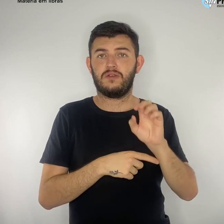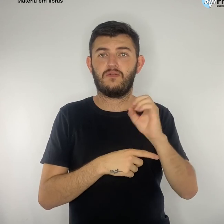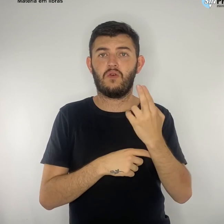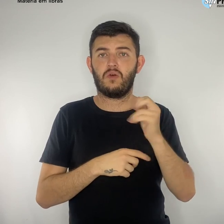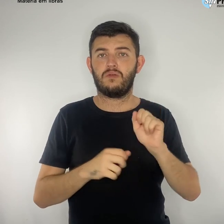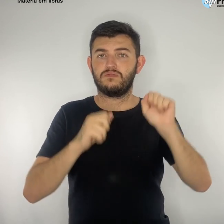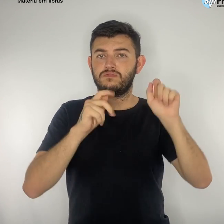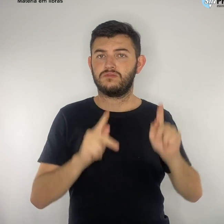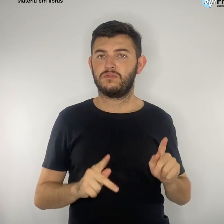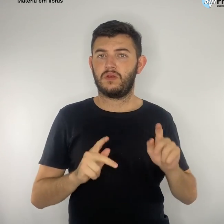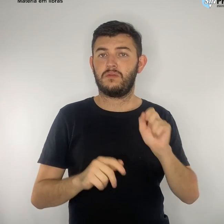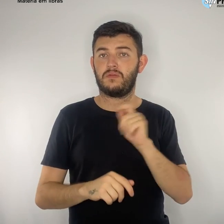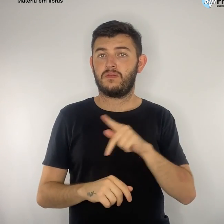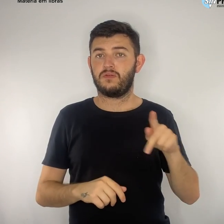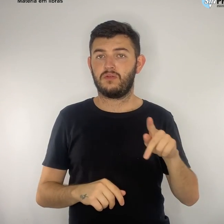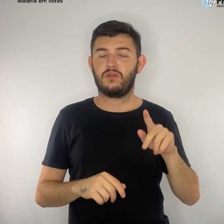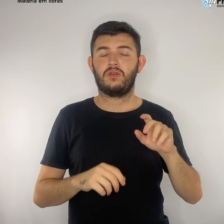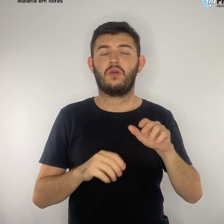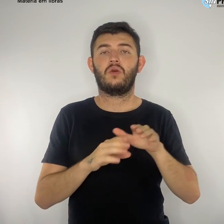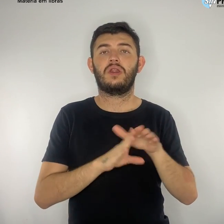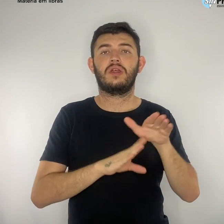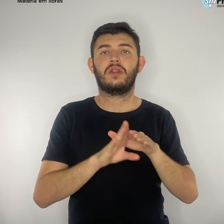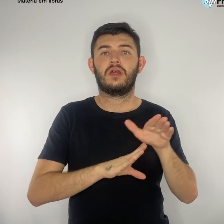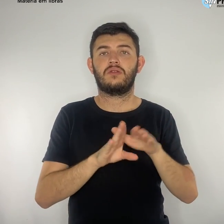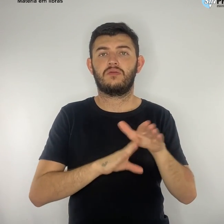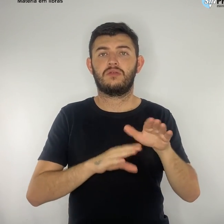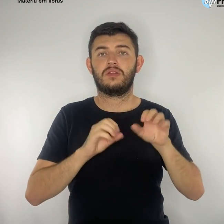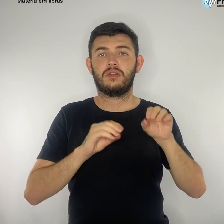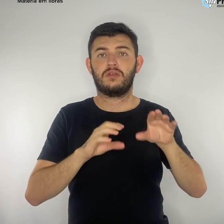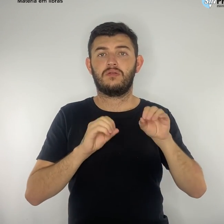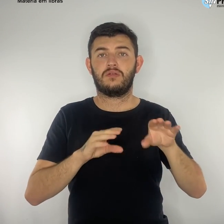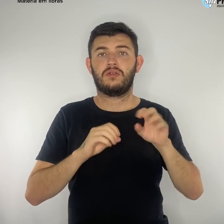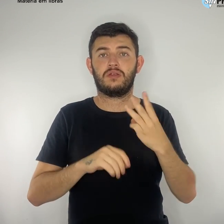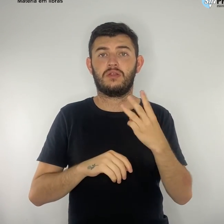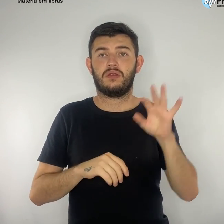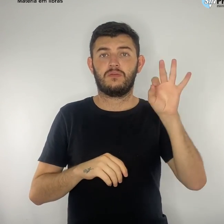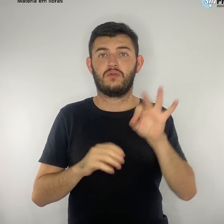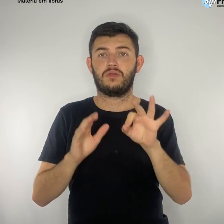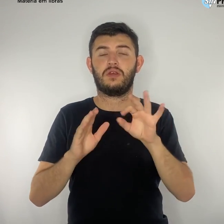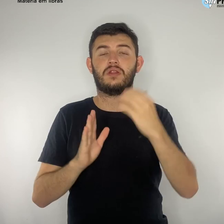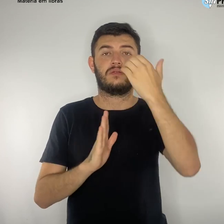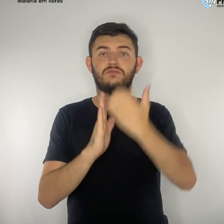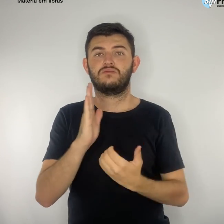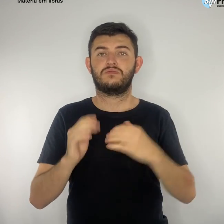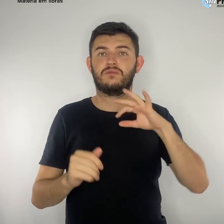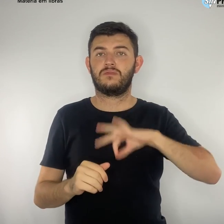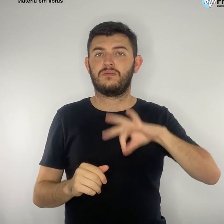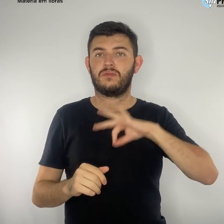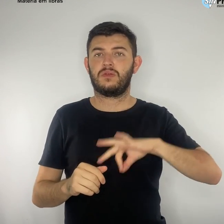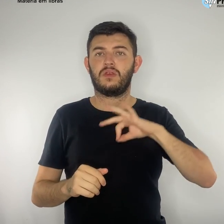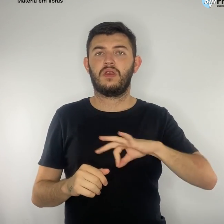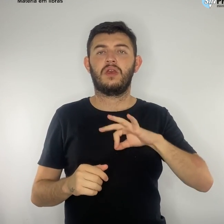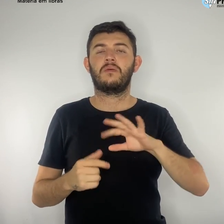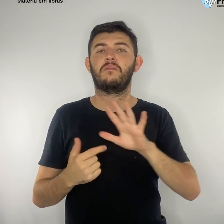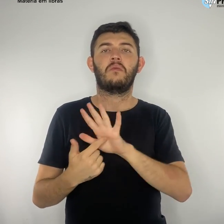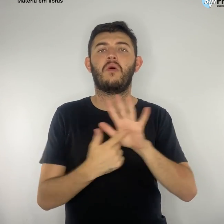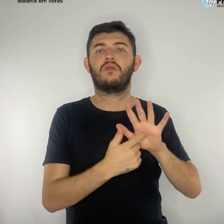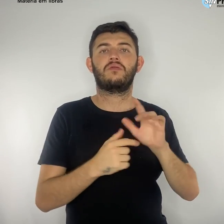orientadores educacionais, os 3% a menos no salário representariam R$ 1.000 a